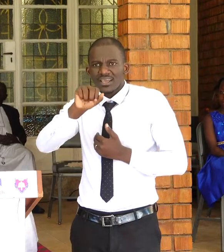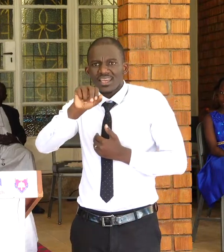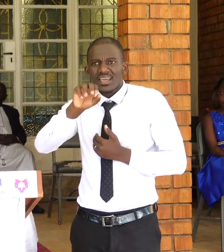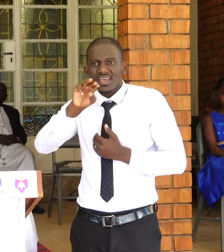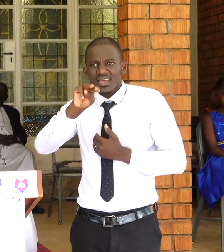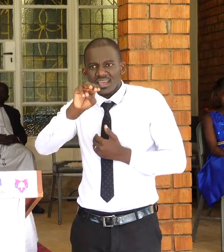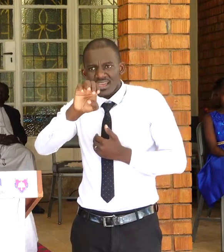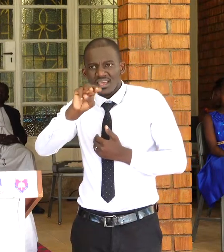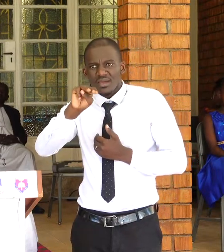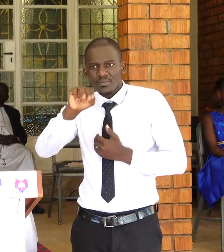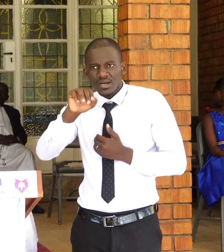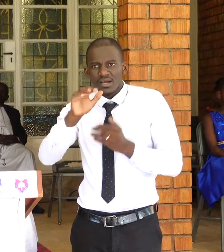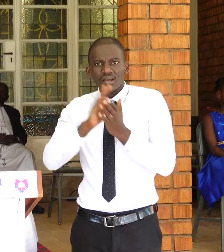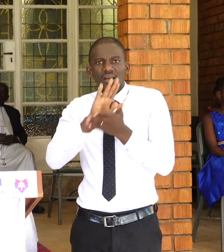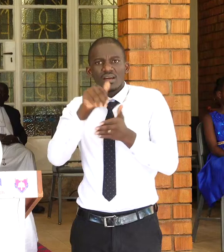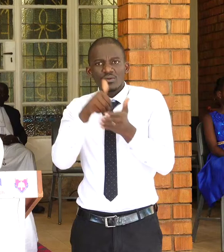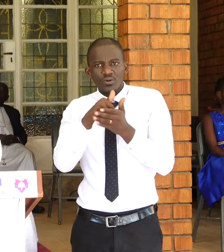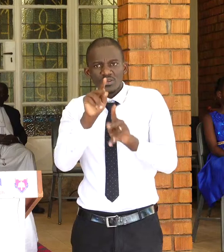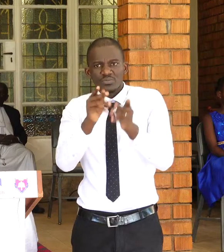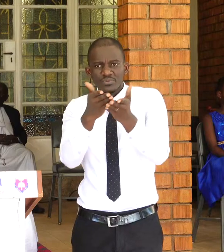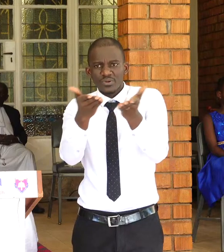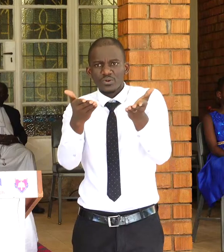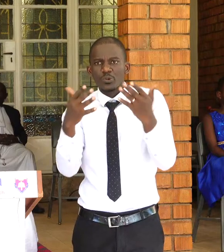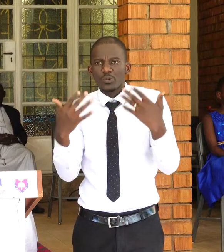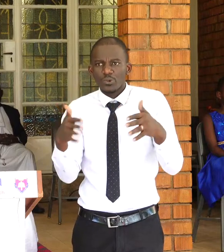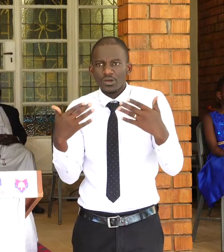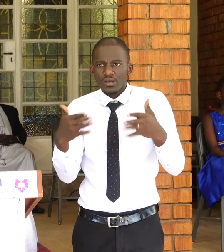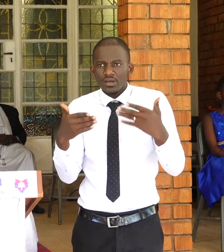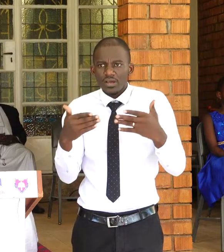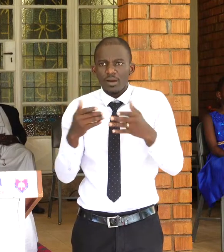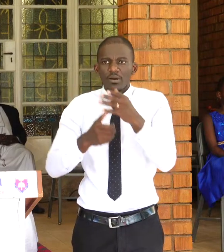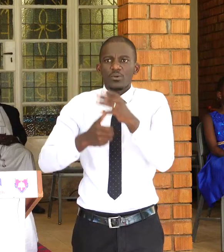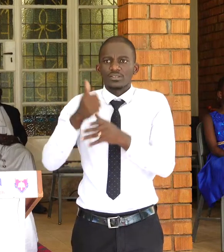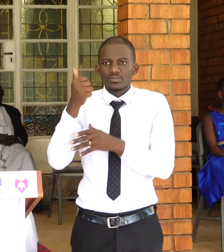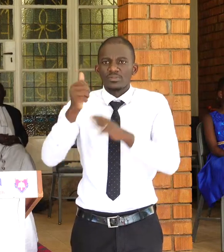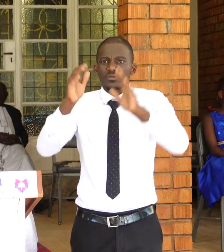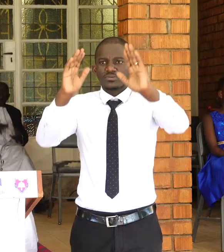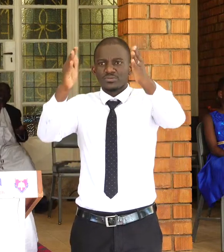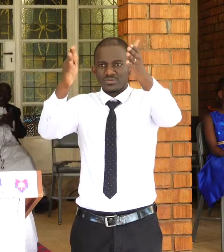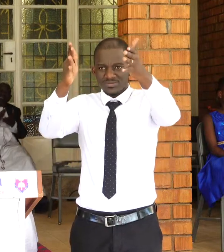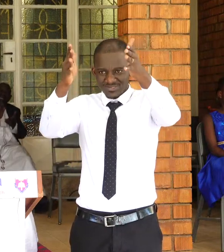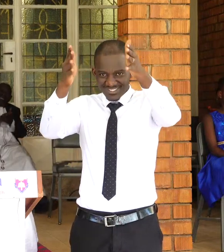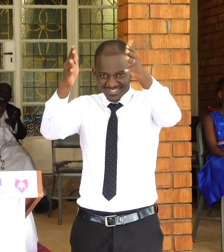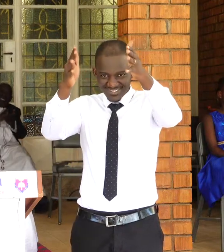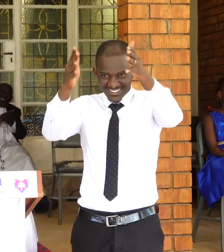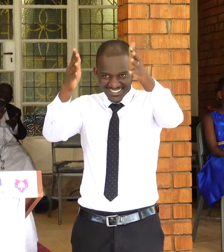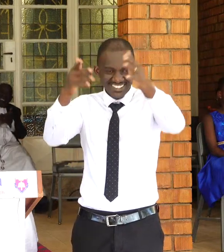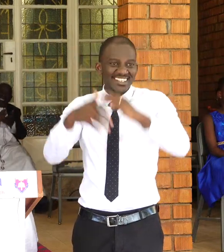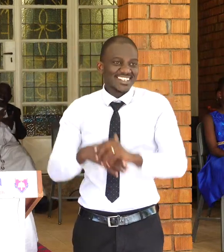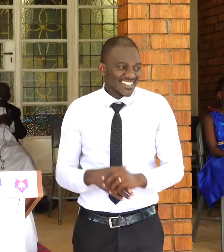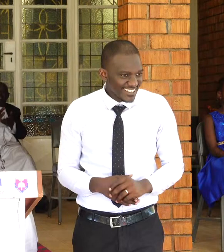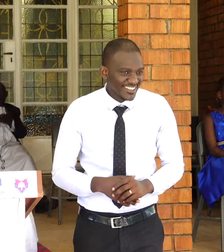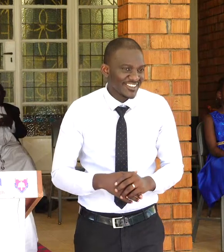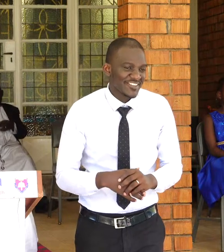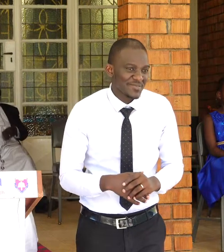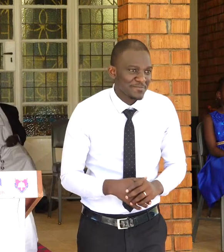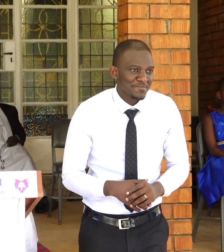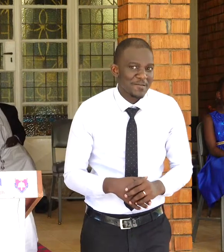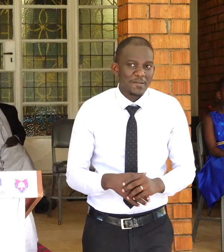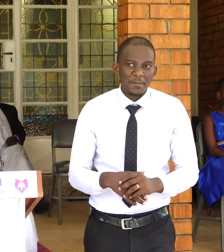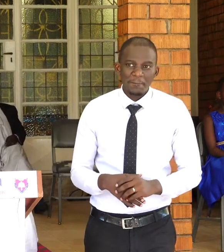b'okola nabaawo tubalengera abakwatidde ate yambuleera, bakubireko mu ngalo. Mukama